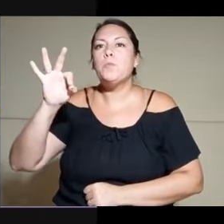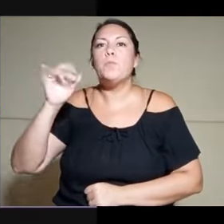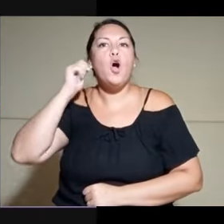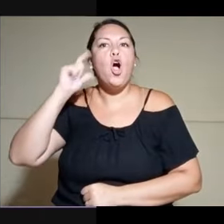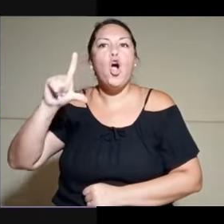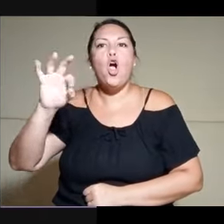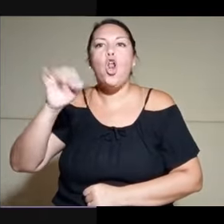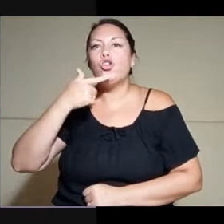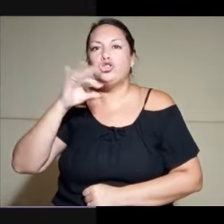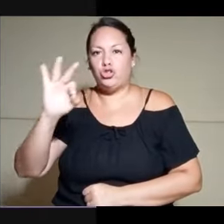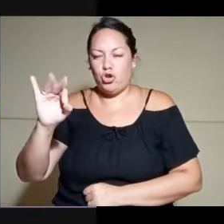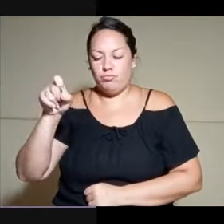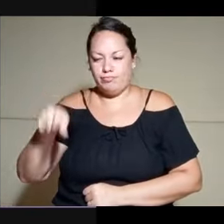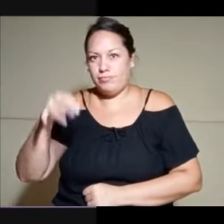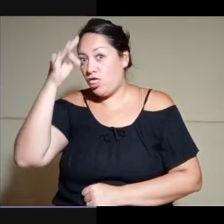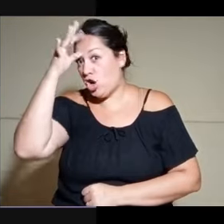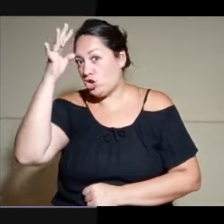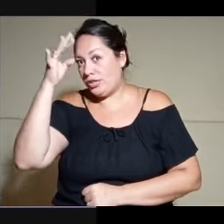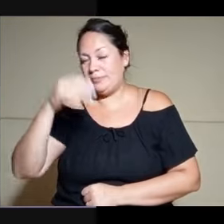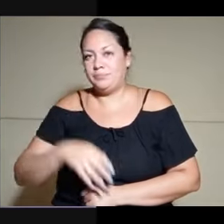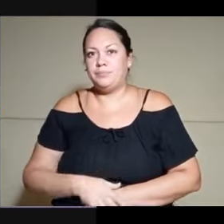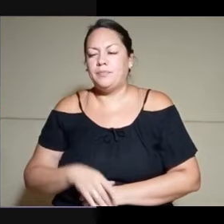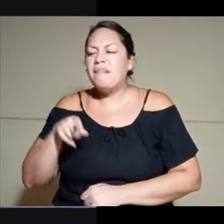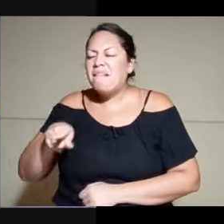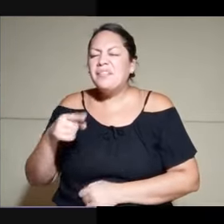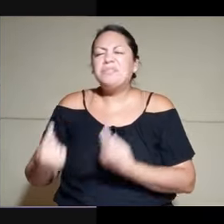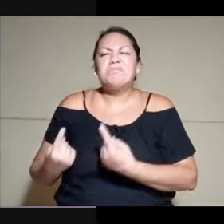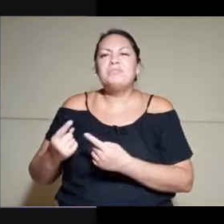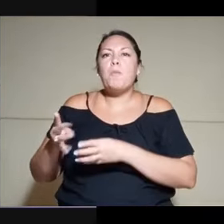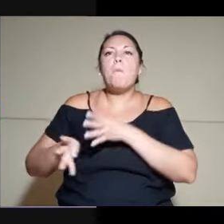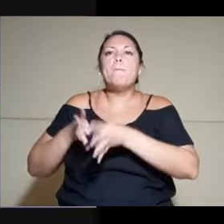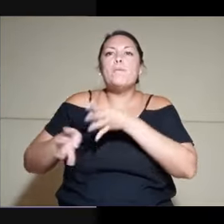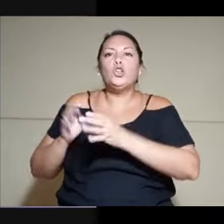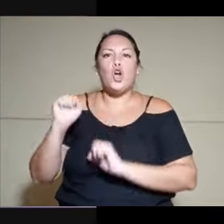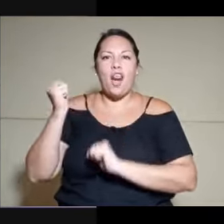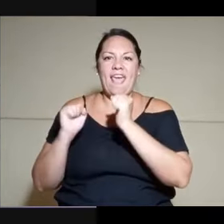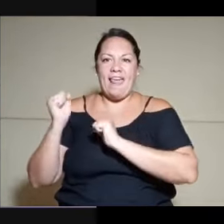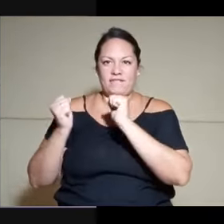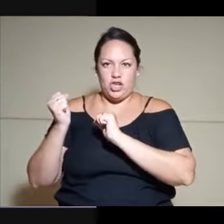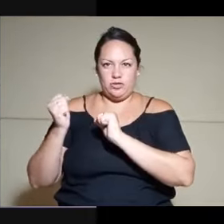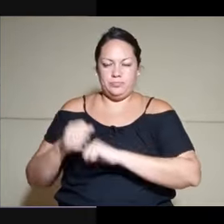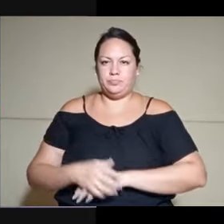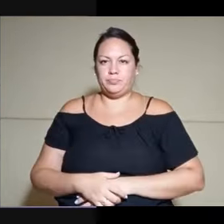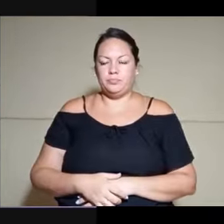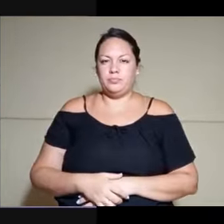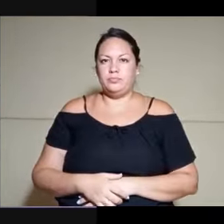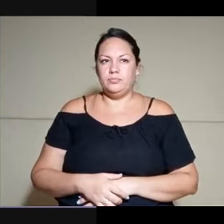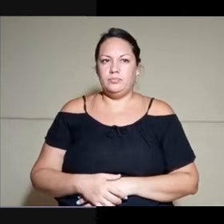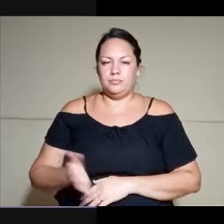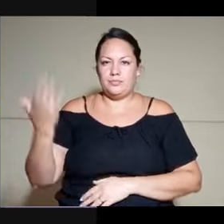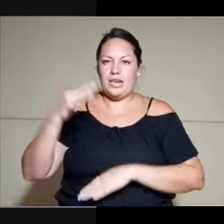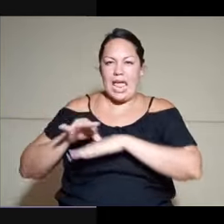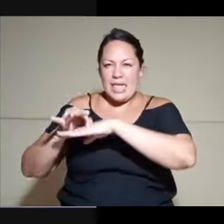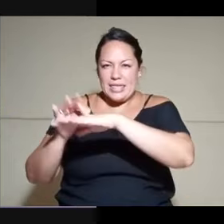El par 12 es el nervio que se llama hipogloso, con H, hipogloso. El